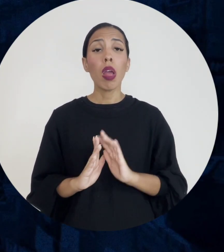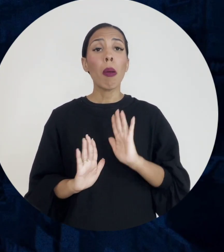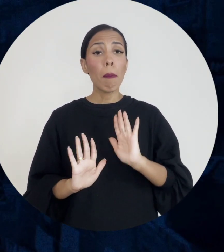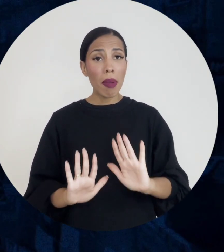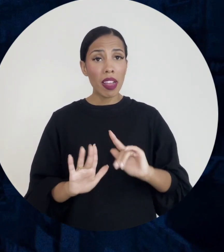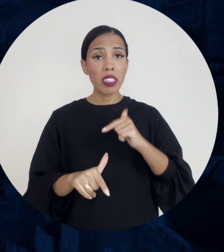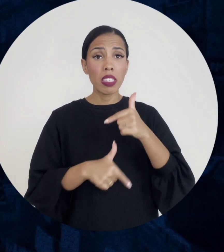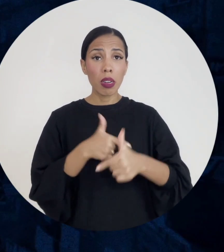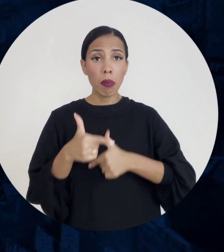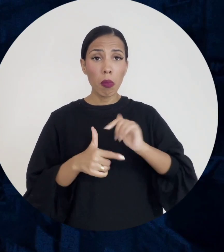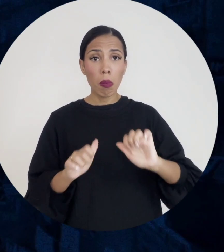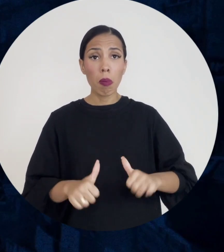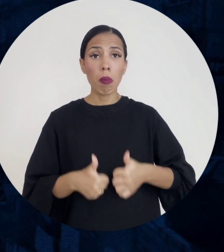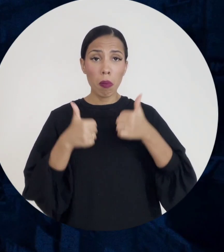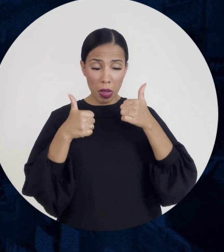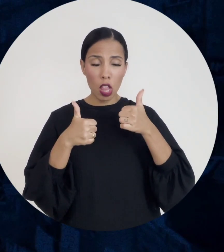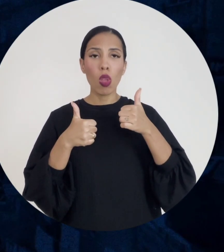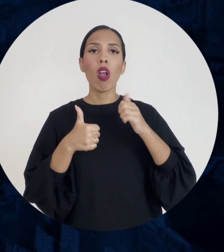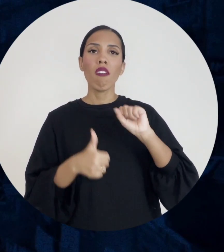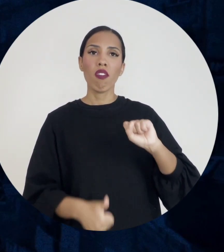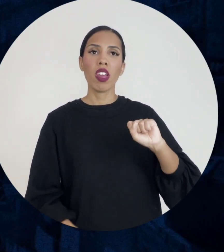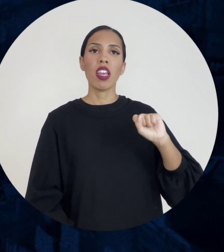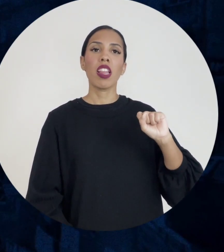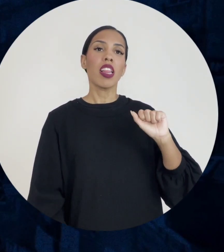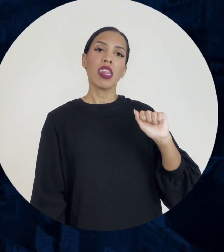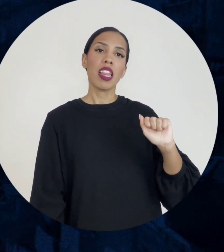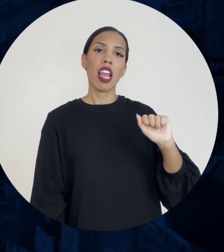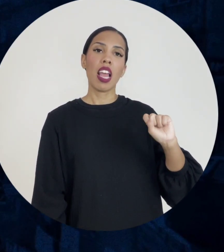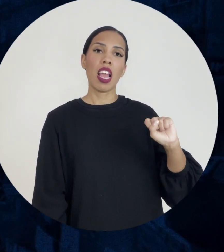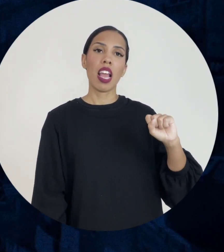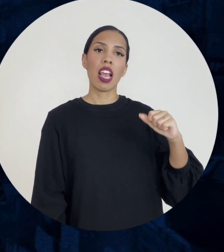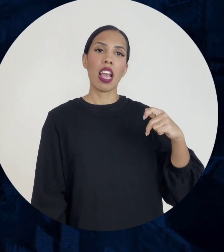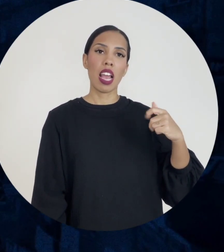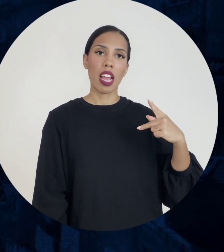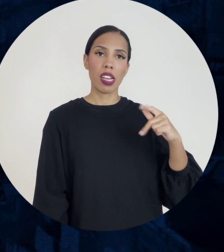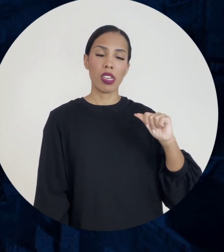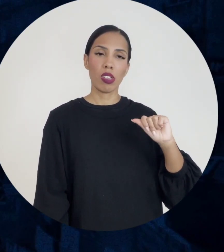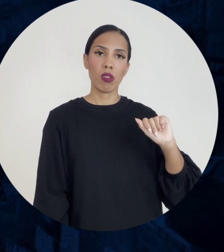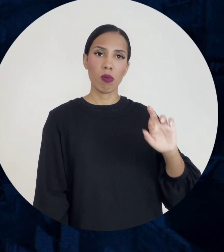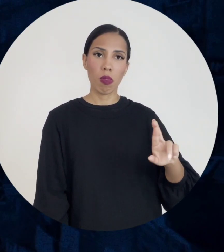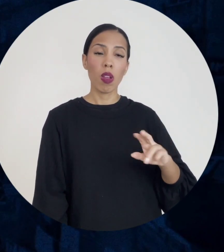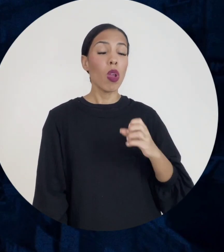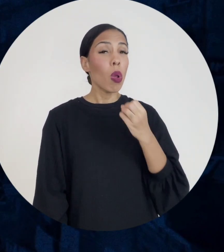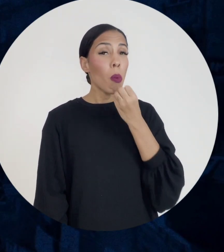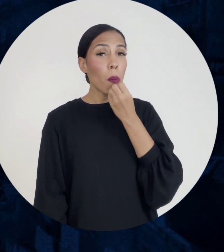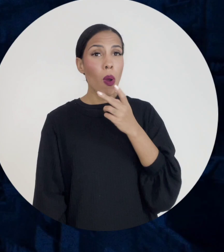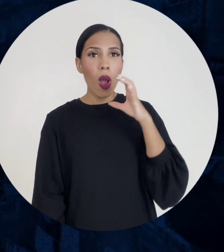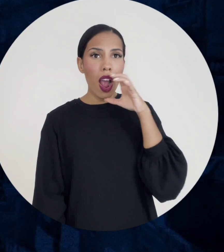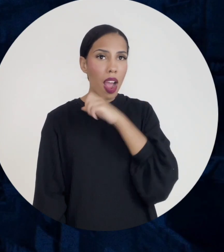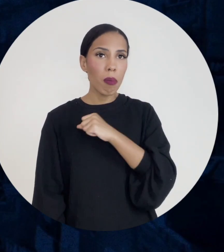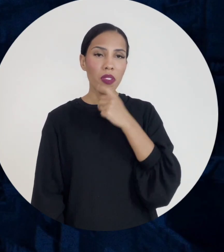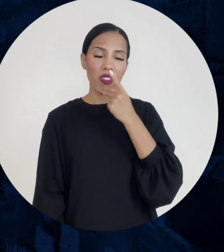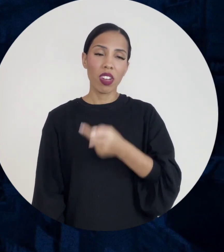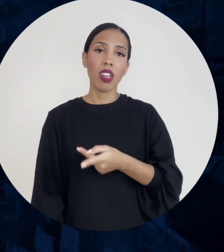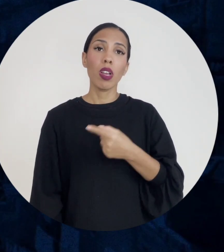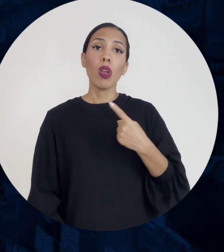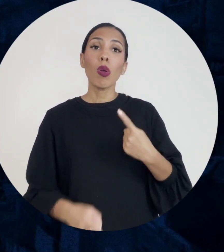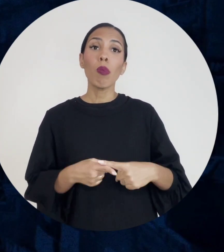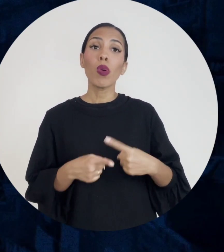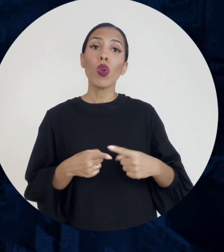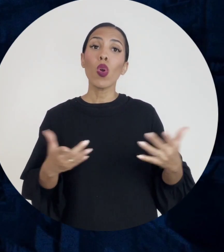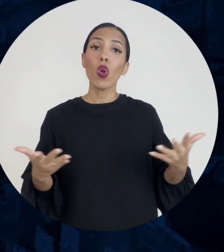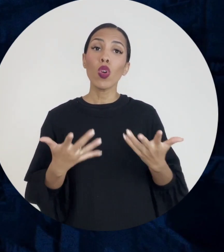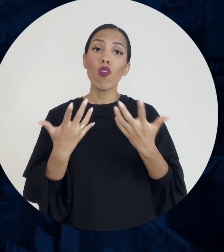mesmo, para mim o melhor trabalho foi na ASPA. E te fazer uma coisa, acho que é legal falar da ASPA, pelo menos rapidamente, né? Porque hoje em dia ela